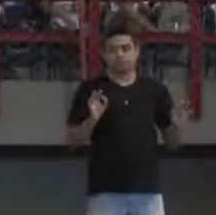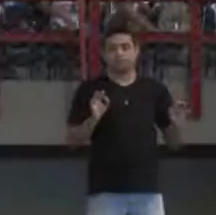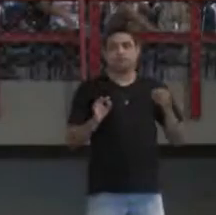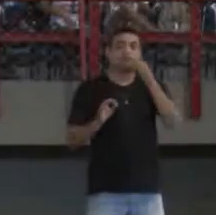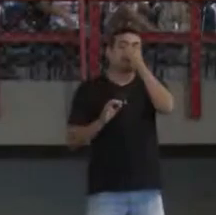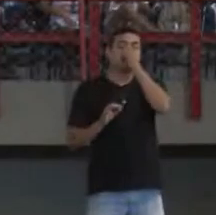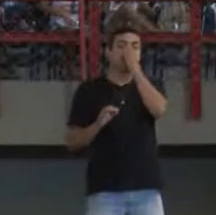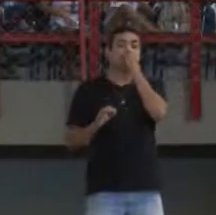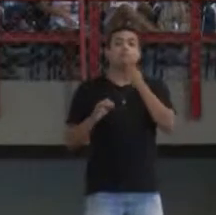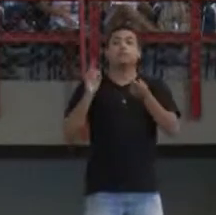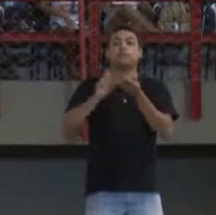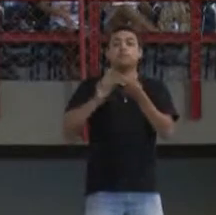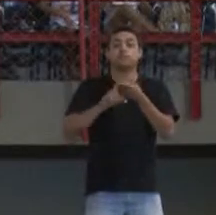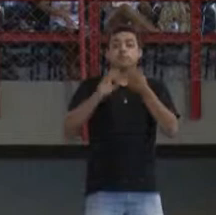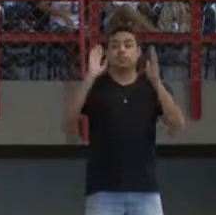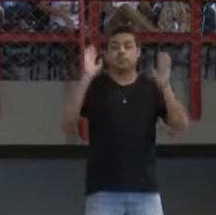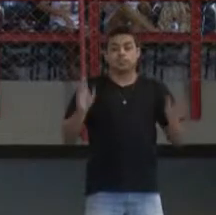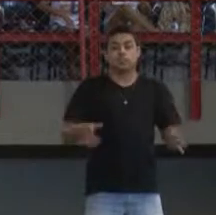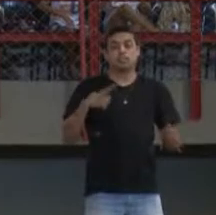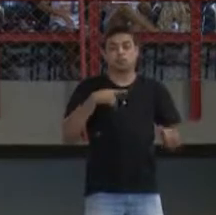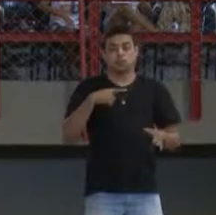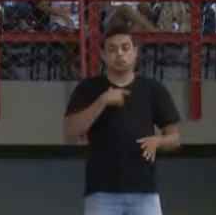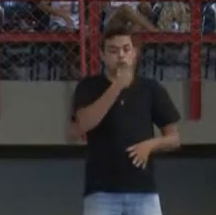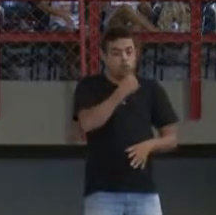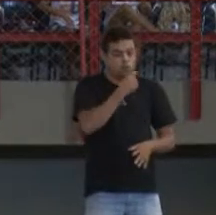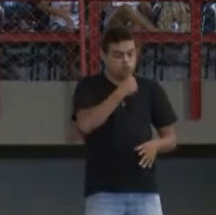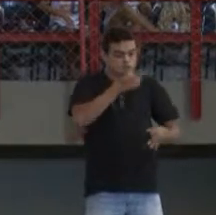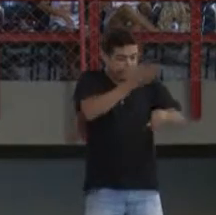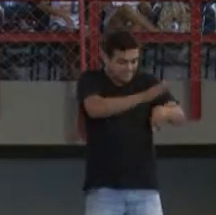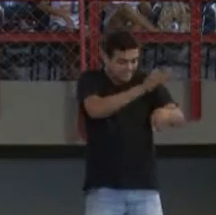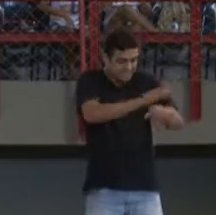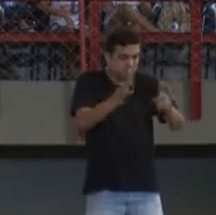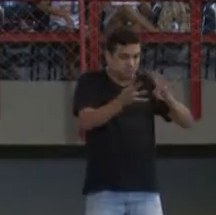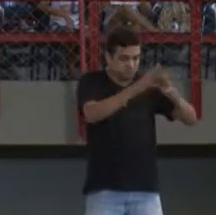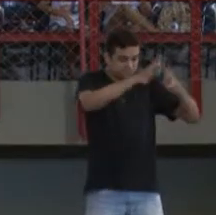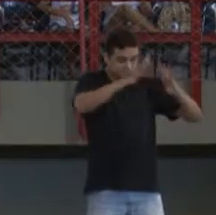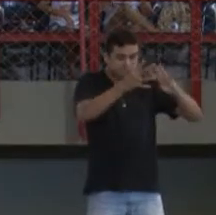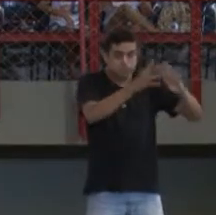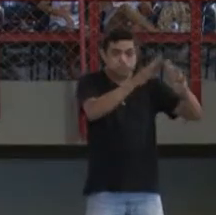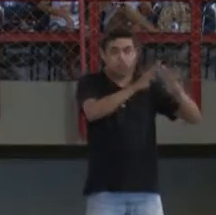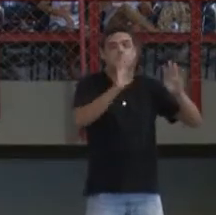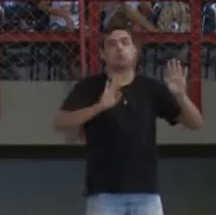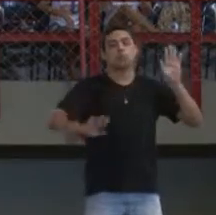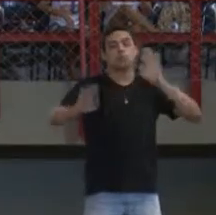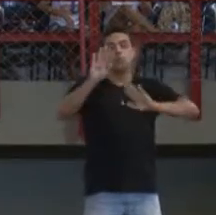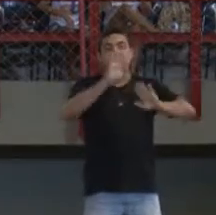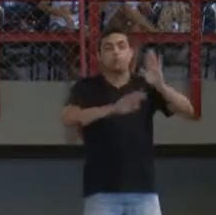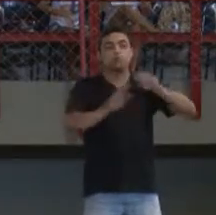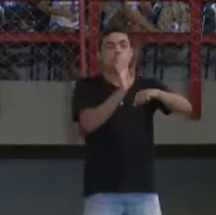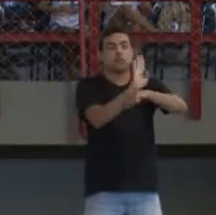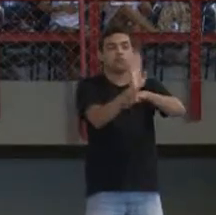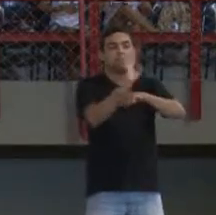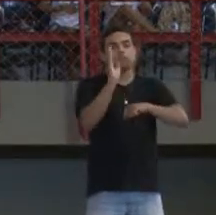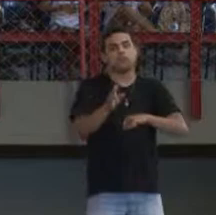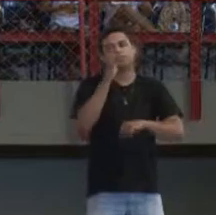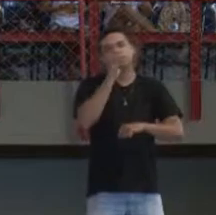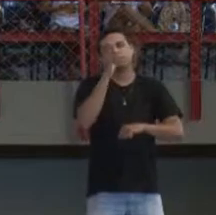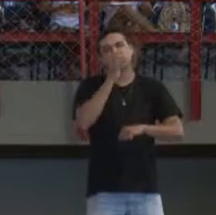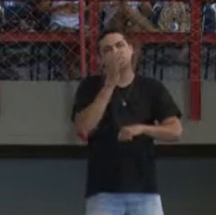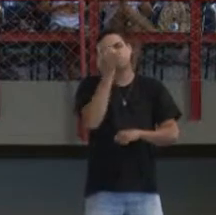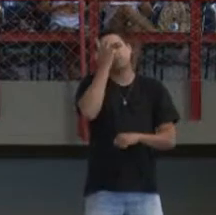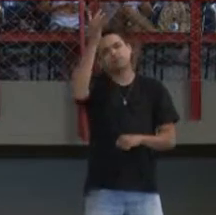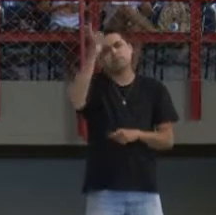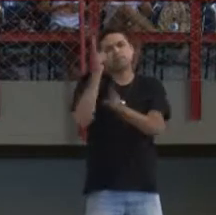Vamos lá, os meninos vão ser educados para a guerra. Cuidado, eu estou usando o filme porque é um filme que passa direto na TV, é